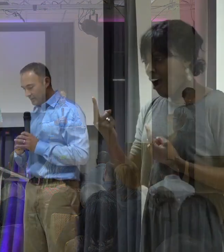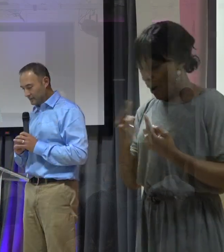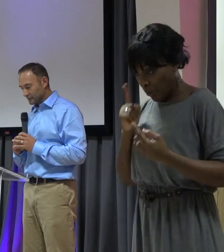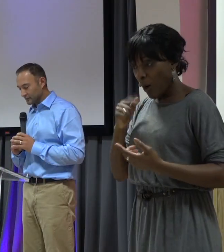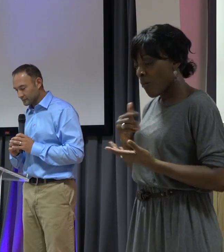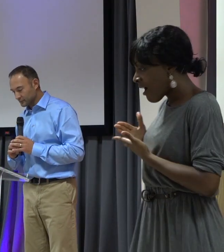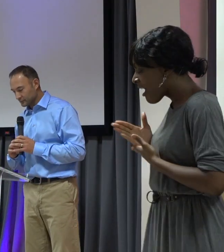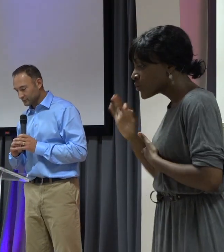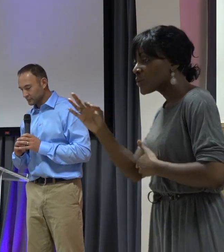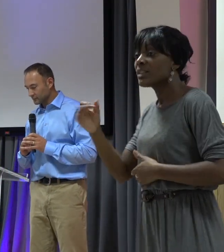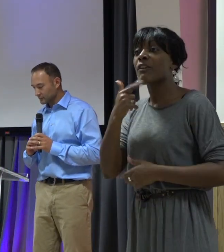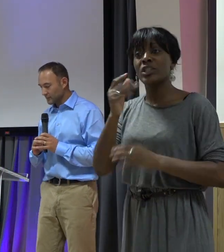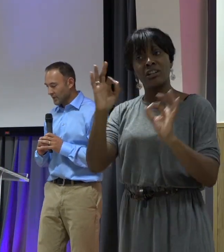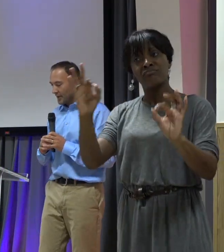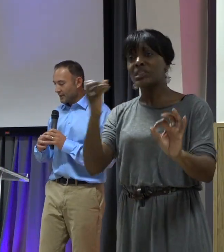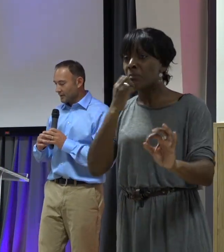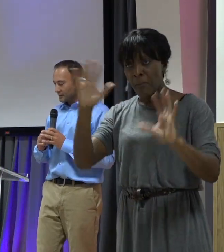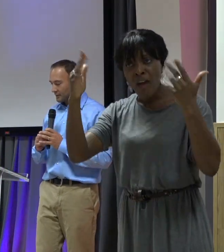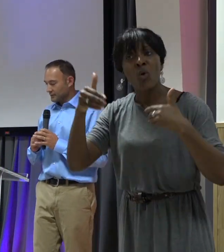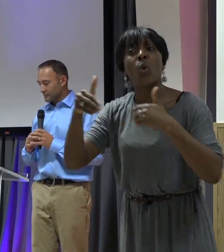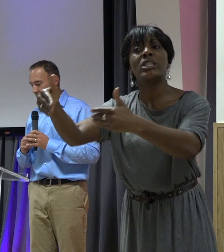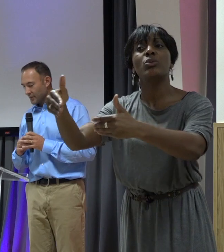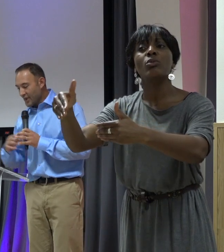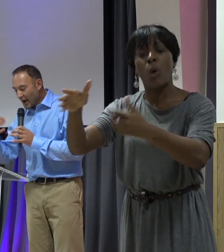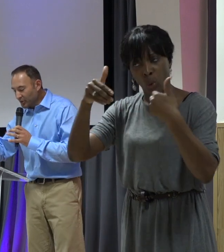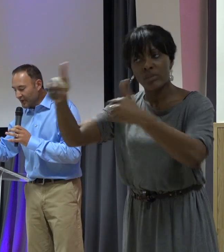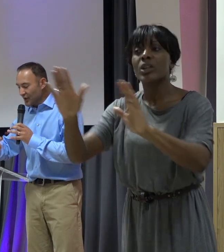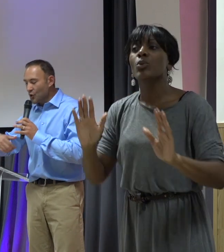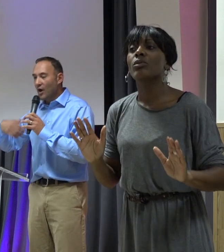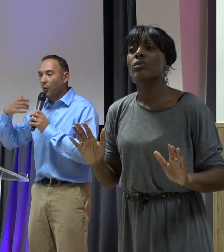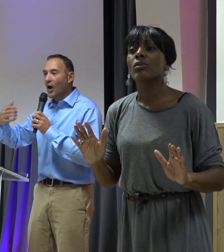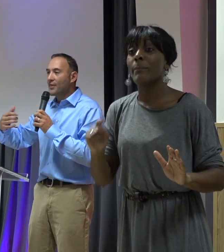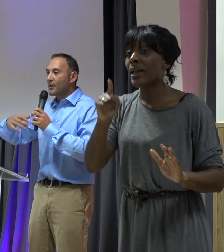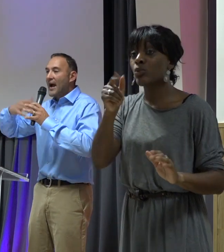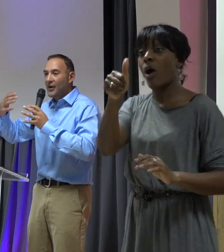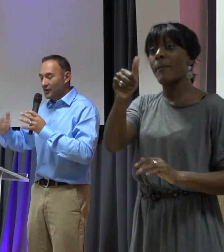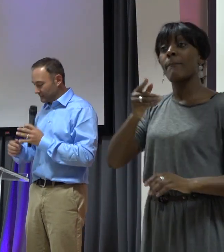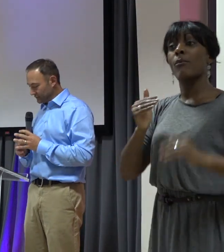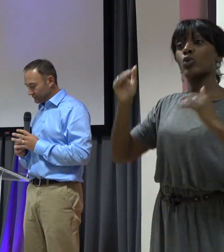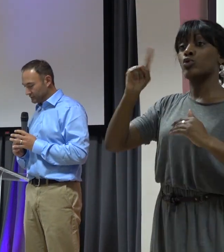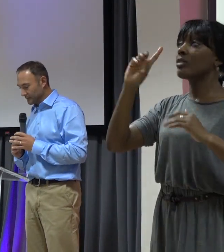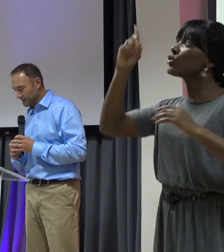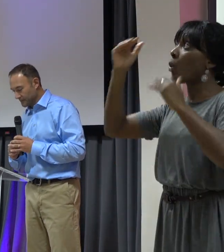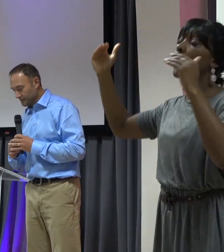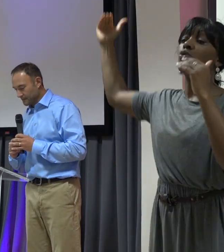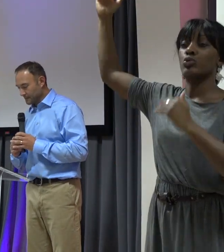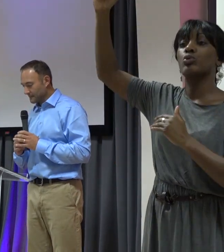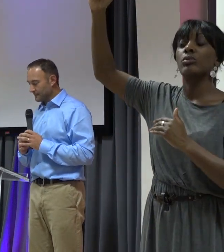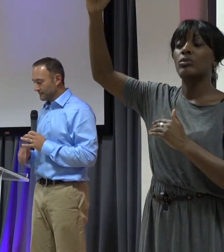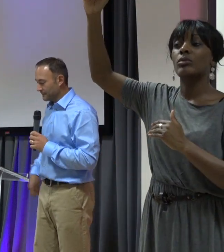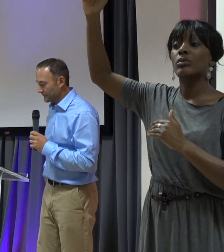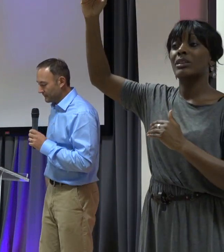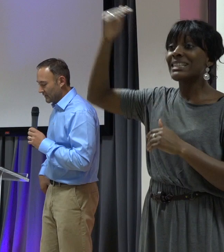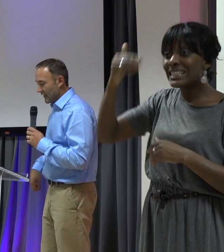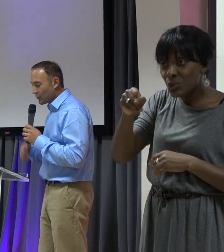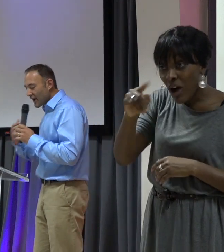sous l'autorité de Dieu et pas ta propre autorité, then I believe that you have won the battle je crois que tu as gagné